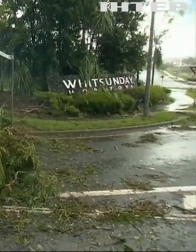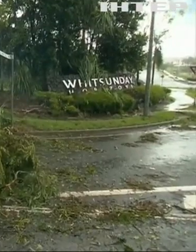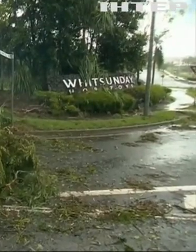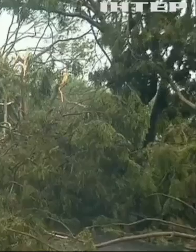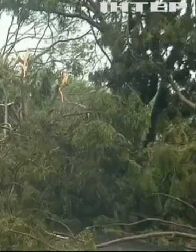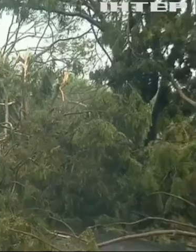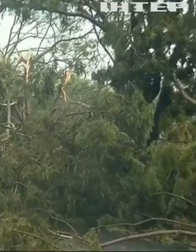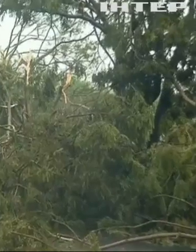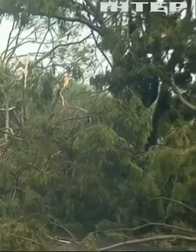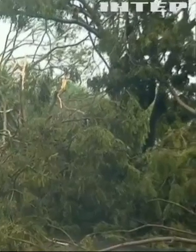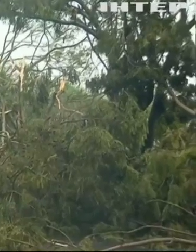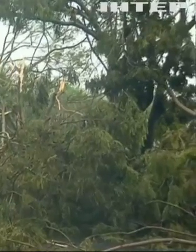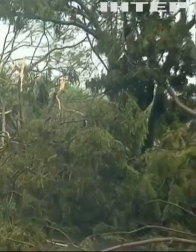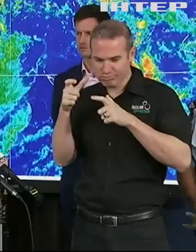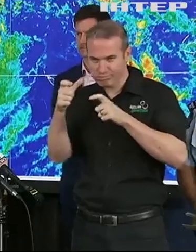і рятувальники.